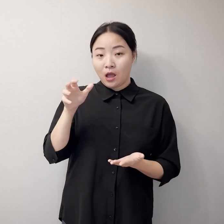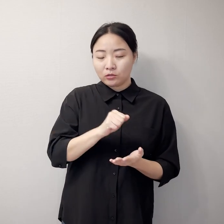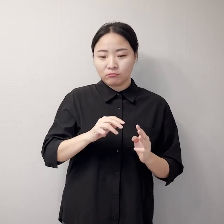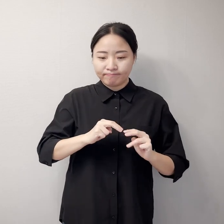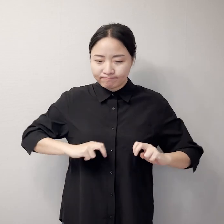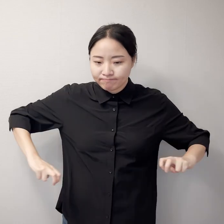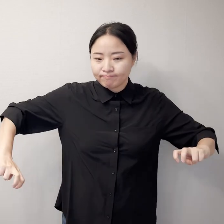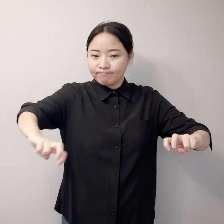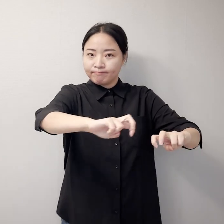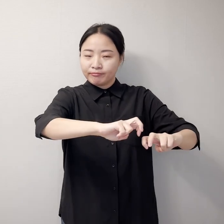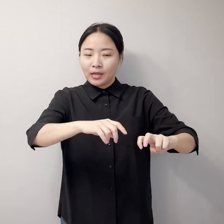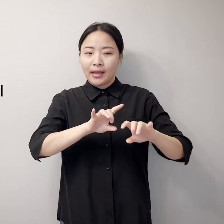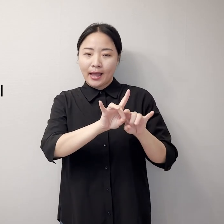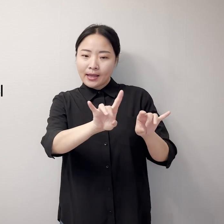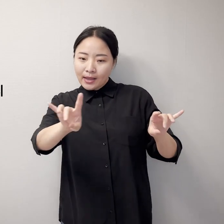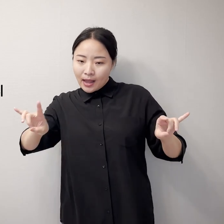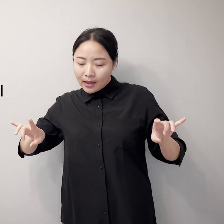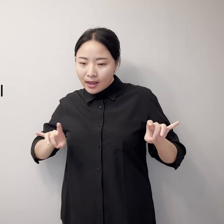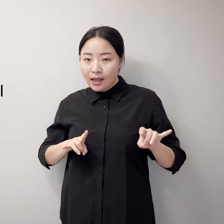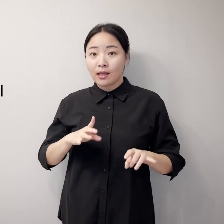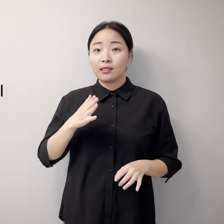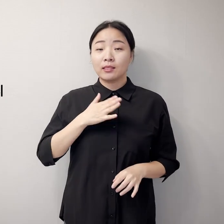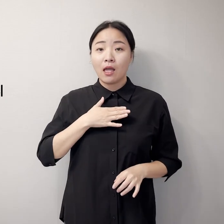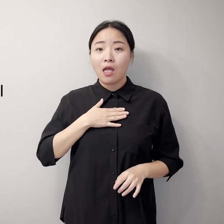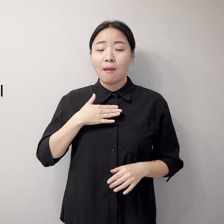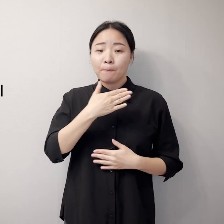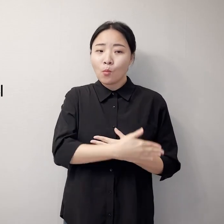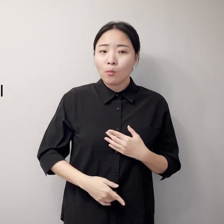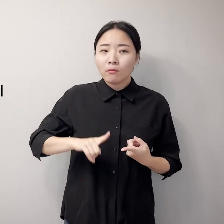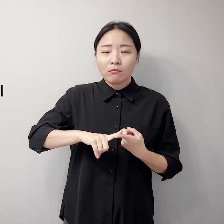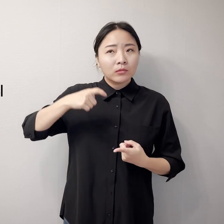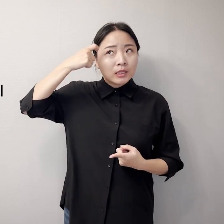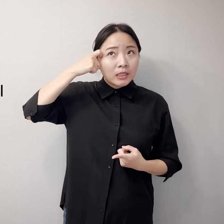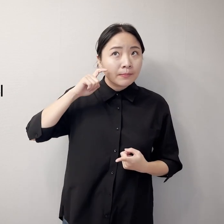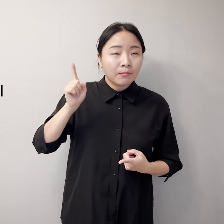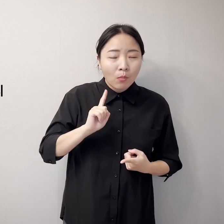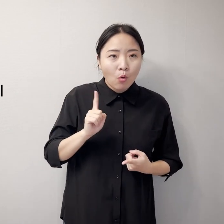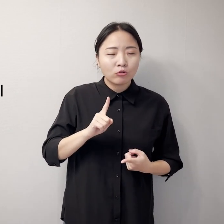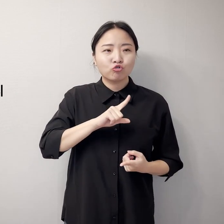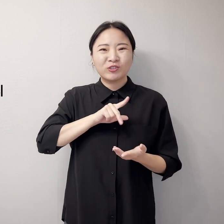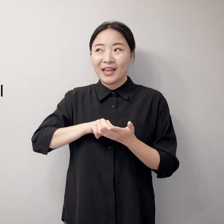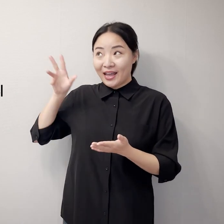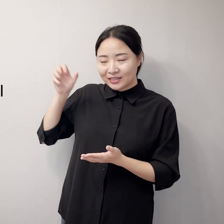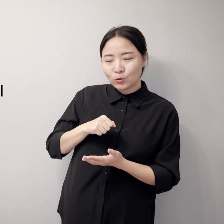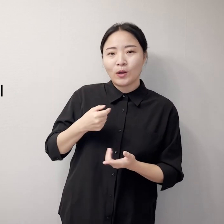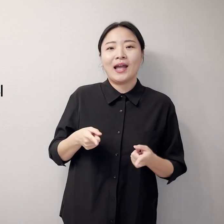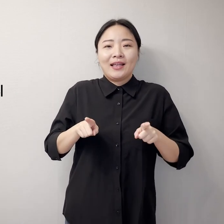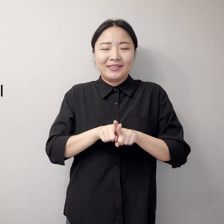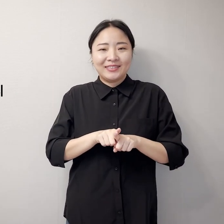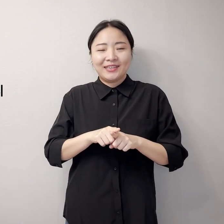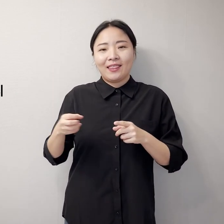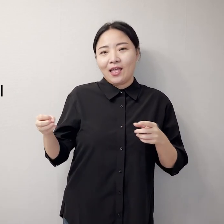둘러앉아 각자가 자신의 몸을 어떻게 느끼는지 주제어와 함께 이야기하고